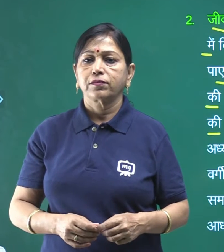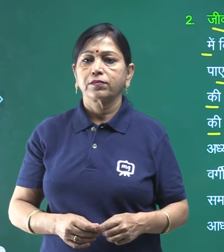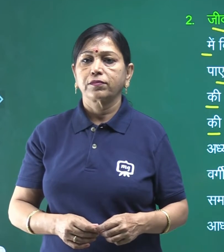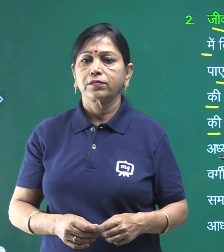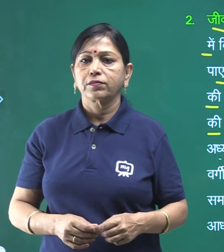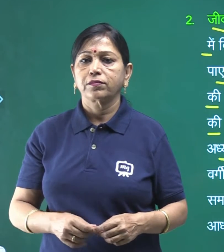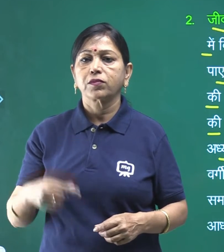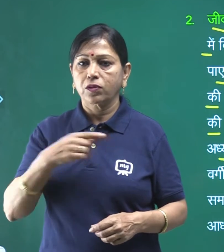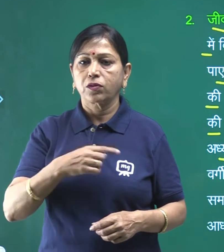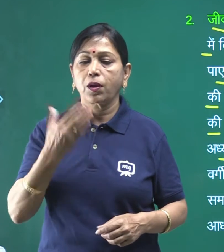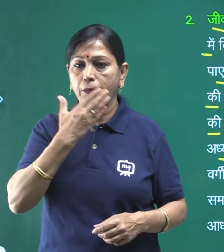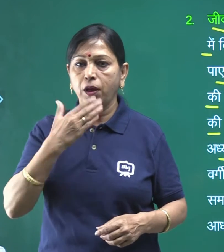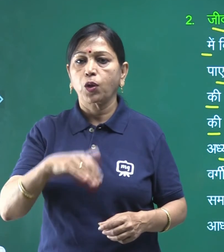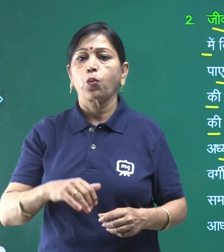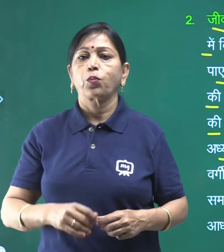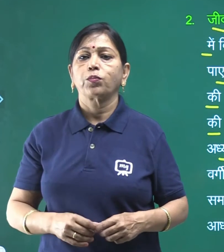उनके अध्ययन को